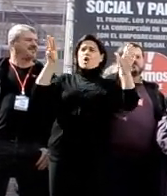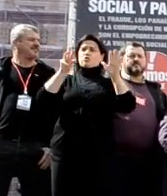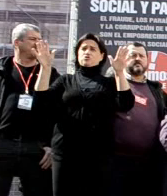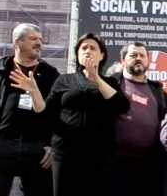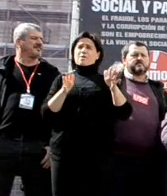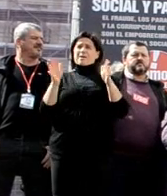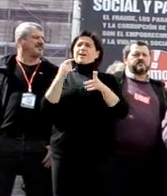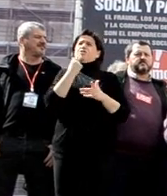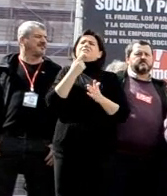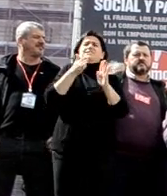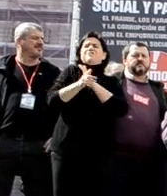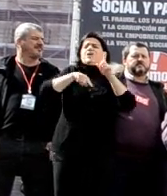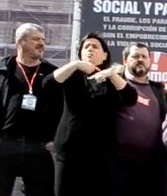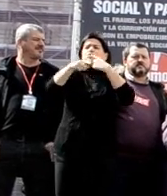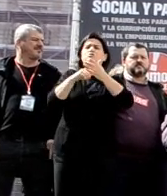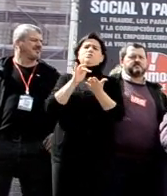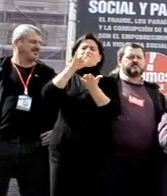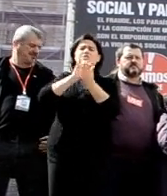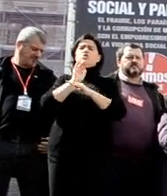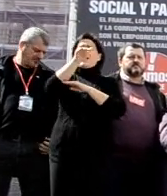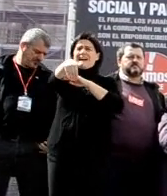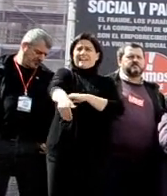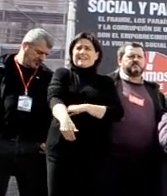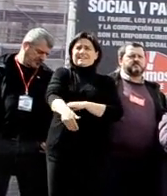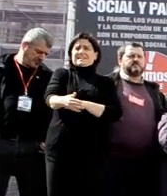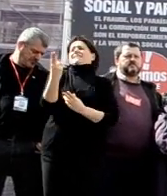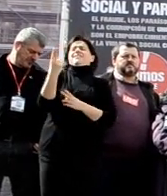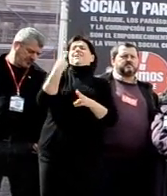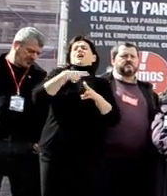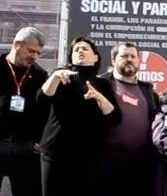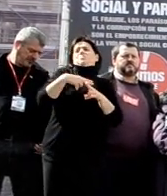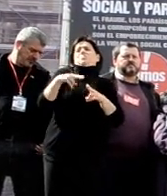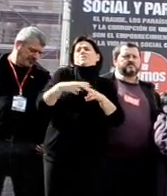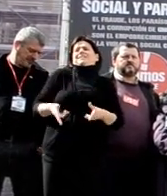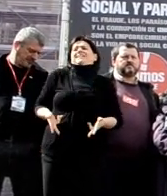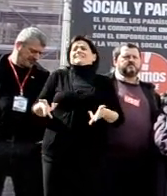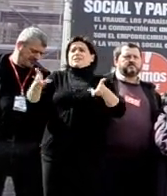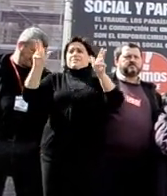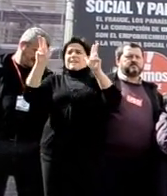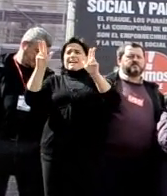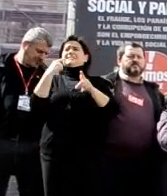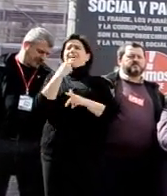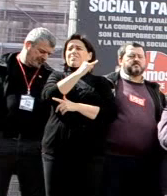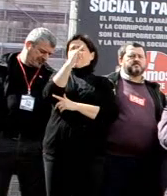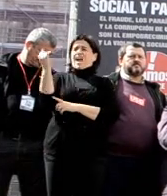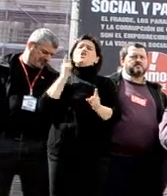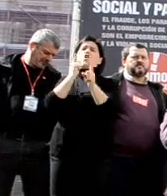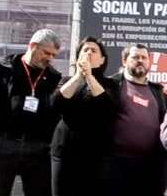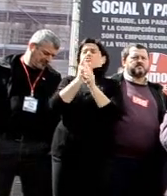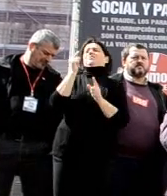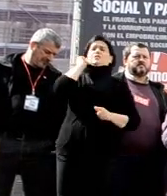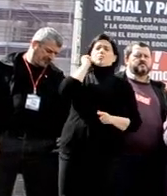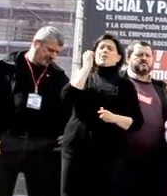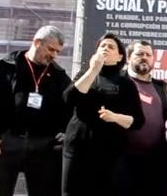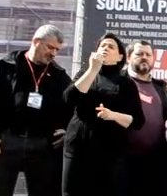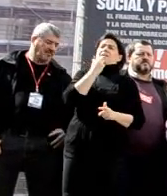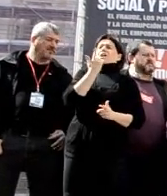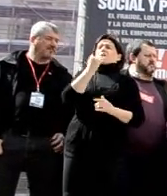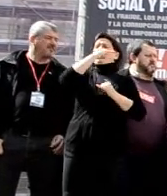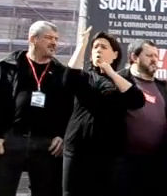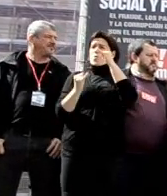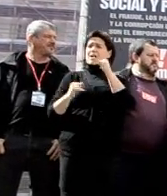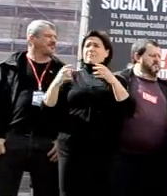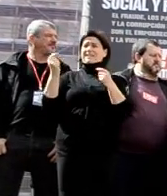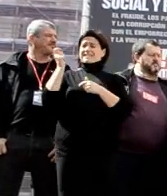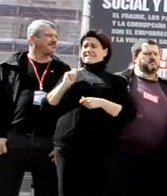que la crisis y las políticas neoliberales tienen contra las mujeres. Incremento de la brecha salarial, recortes de